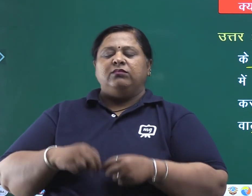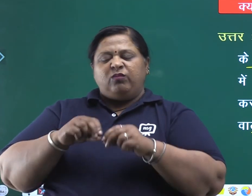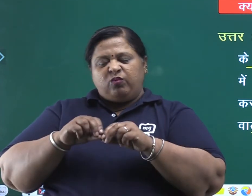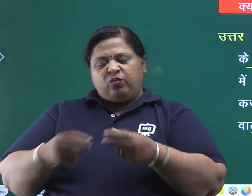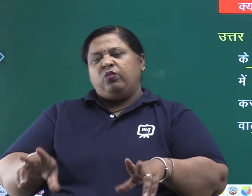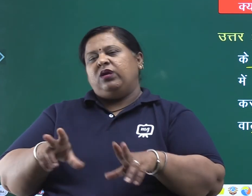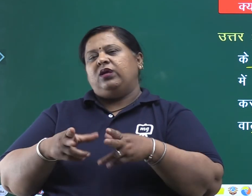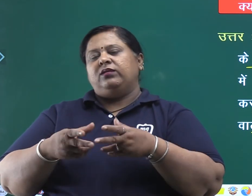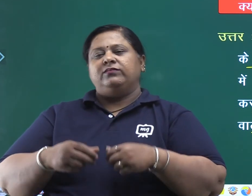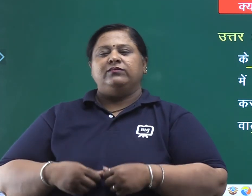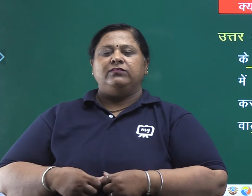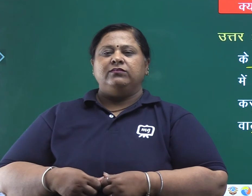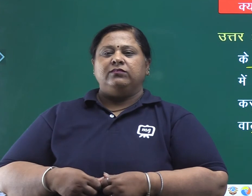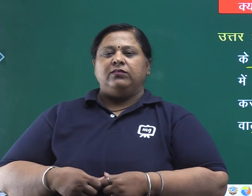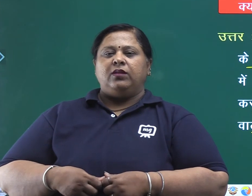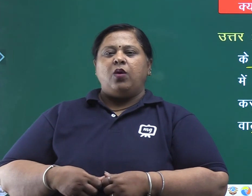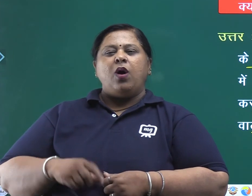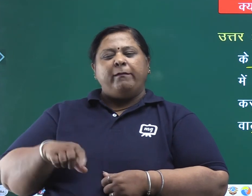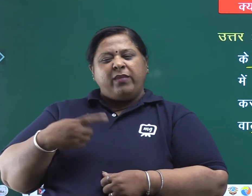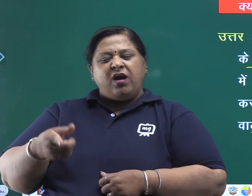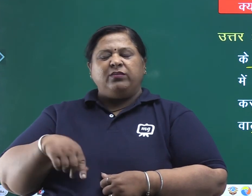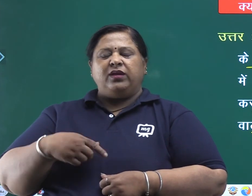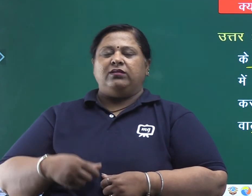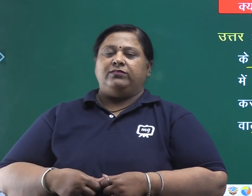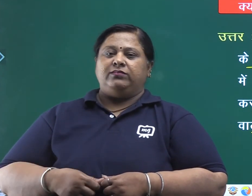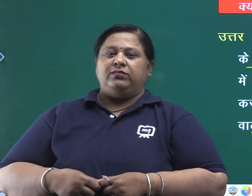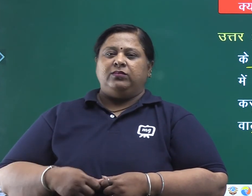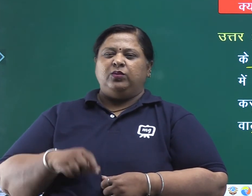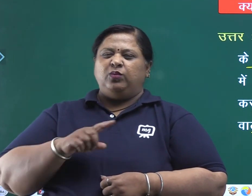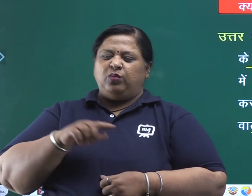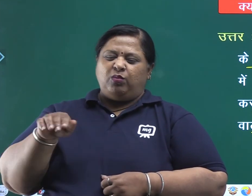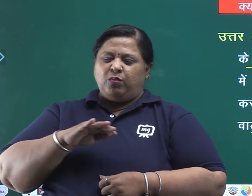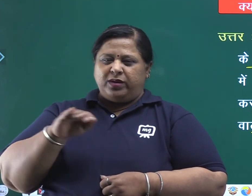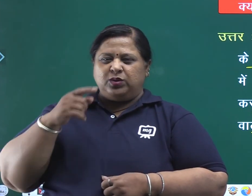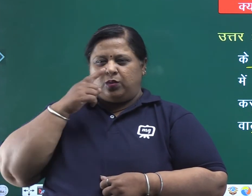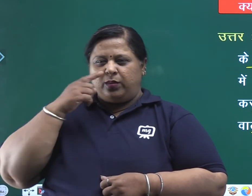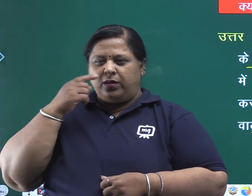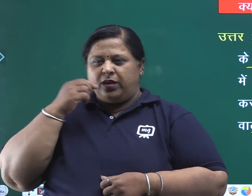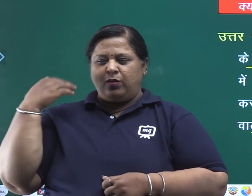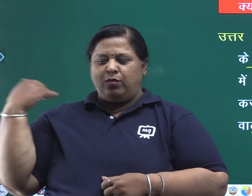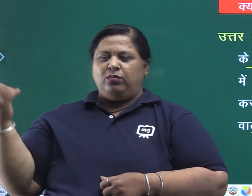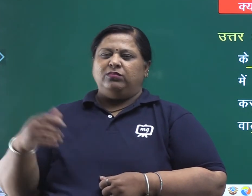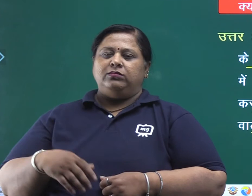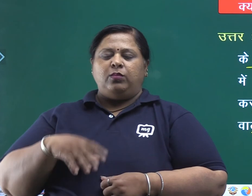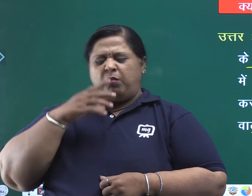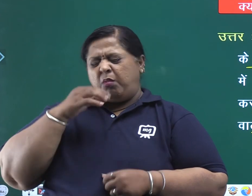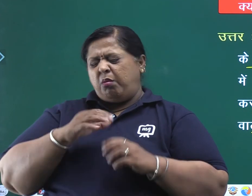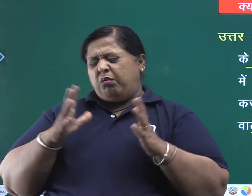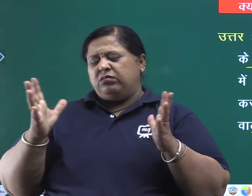टूट गए और बाद में दोनों बच्चों को